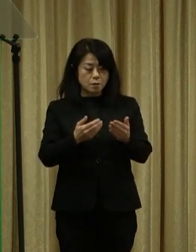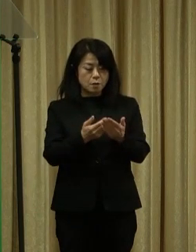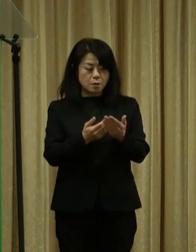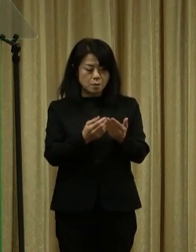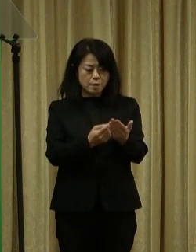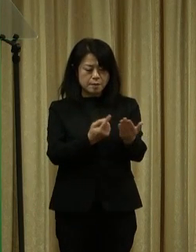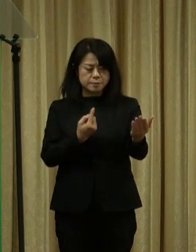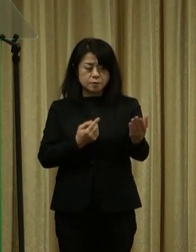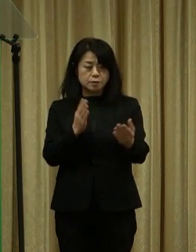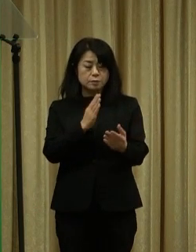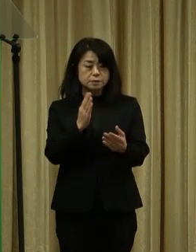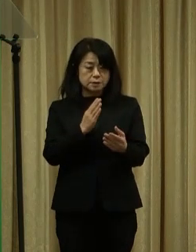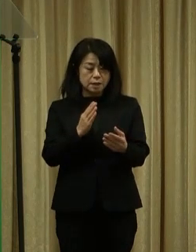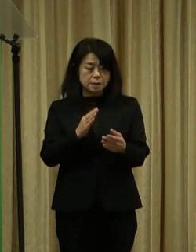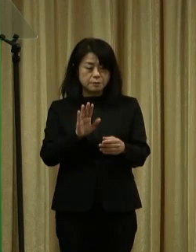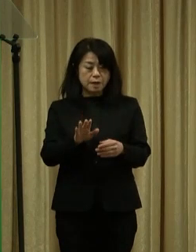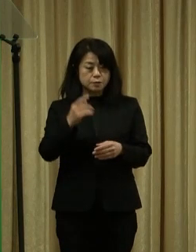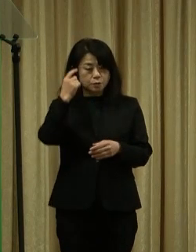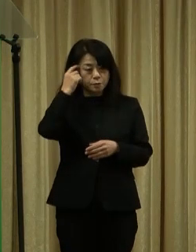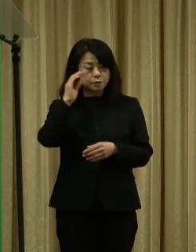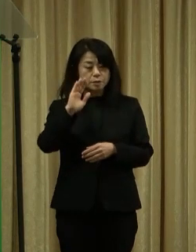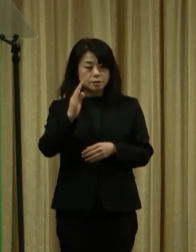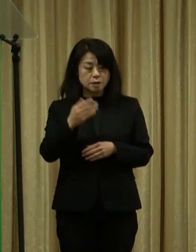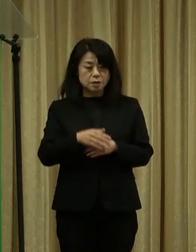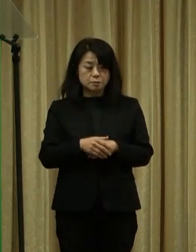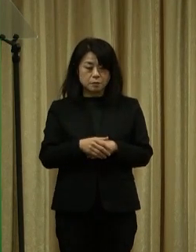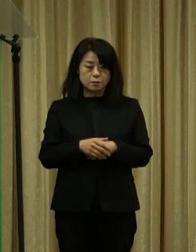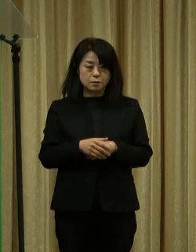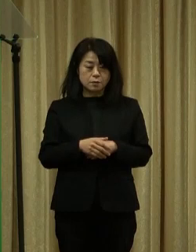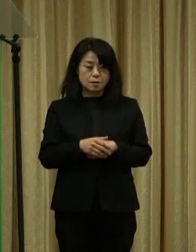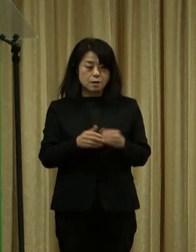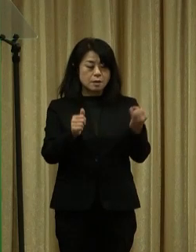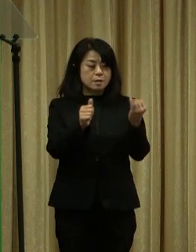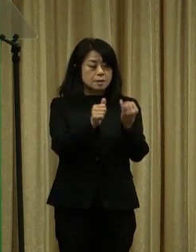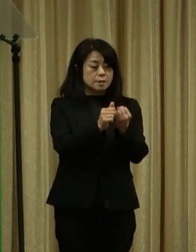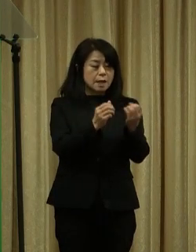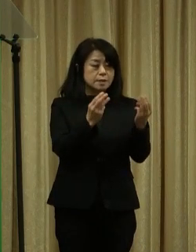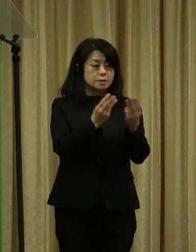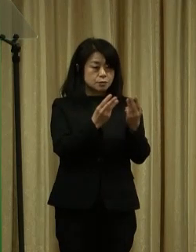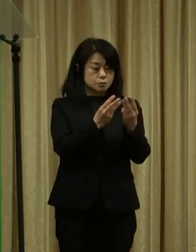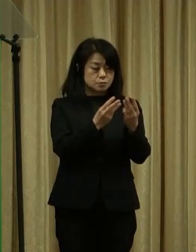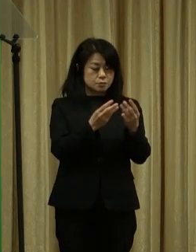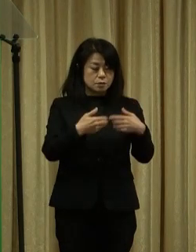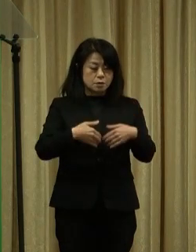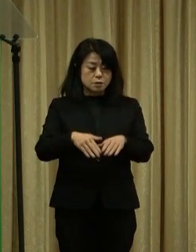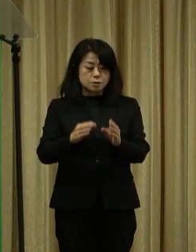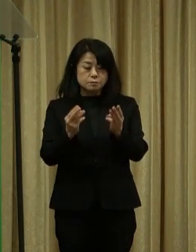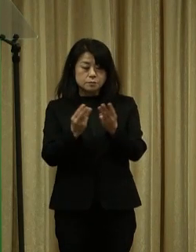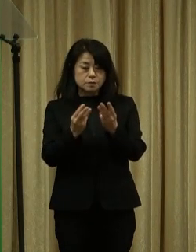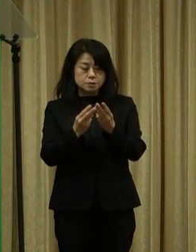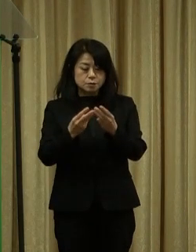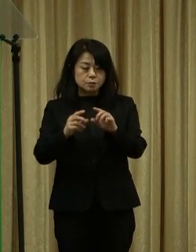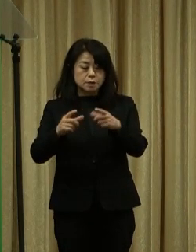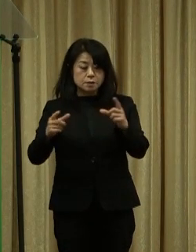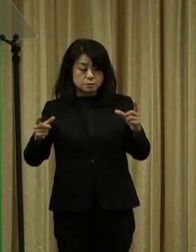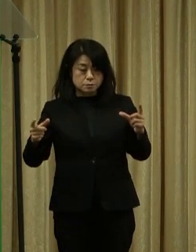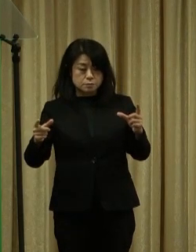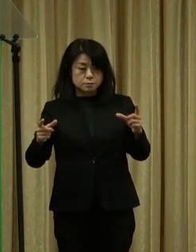ように思うんですが、一方で知事も婚姻数の増加、そもそも出生率を増加させるっていう対策でいう